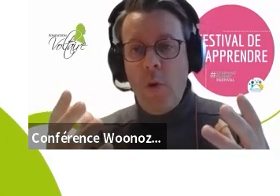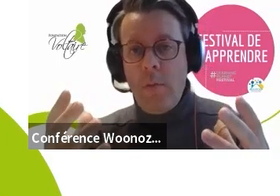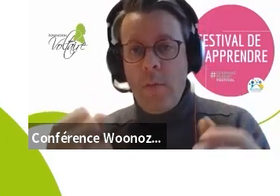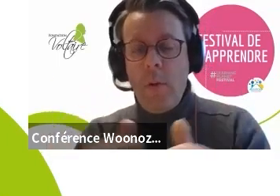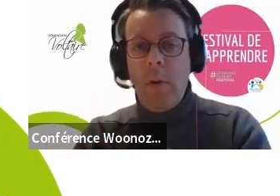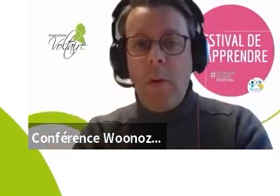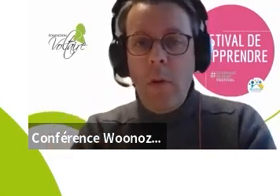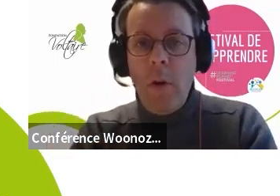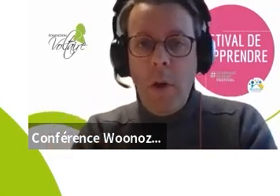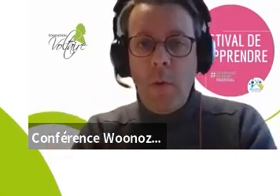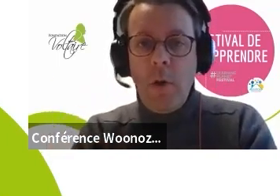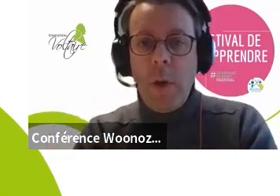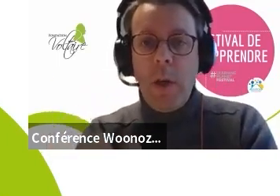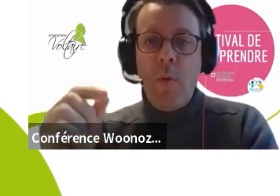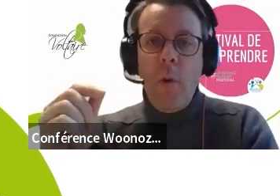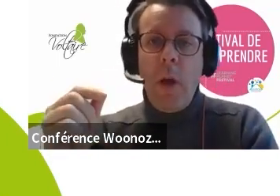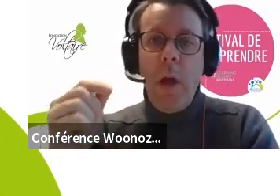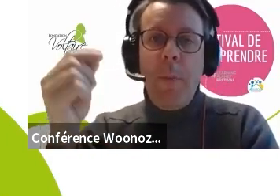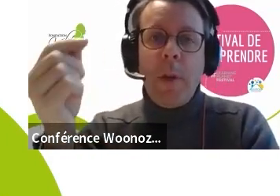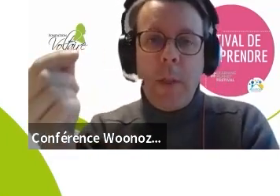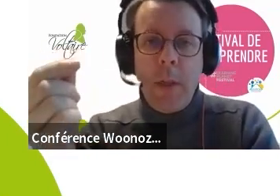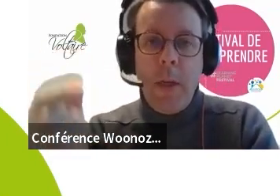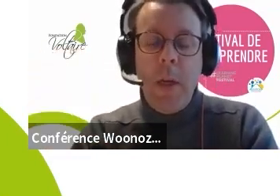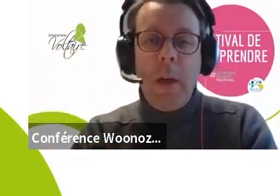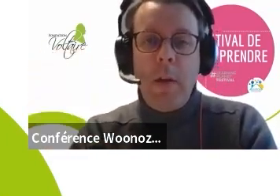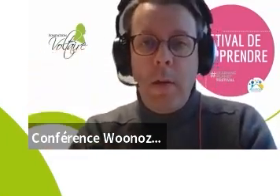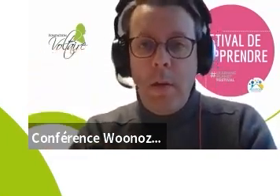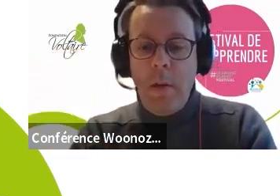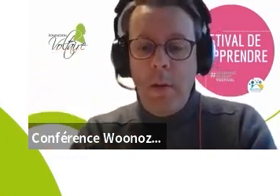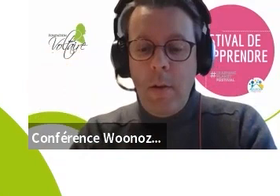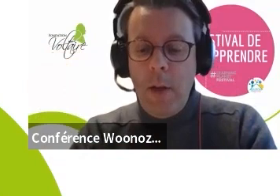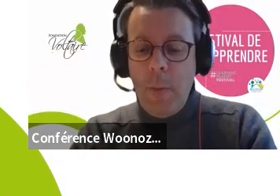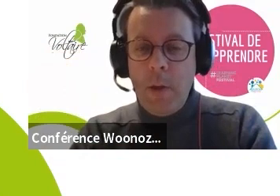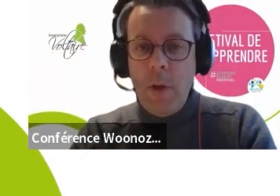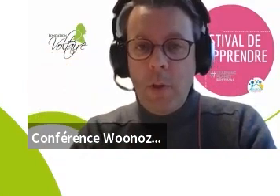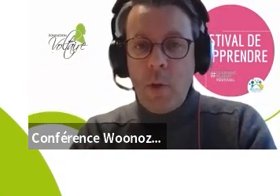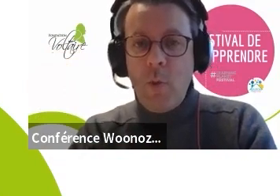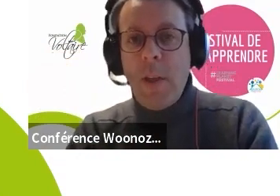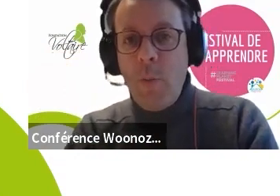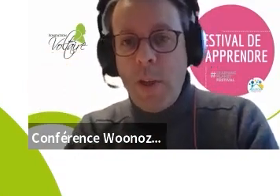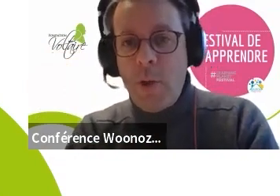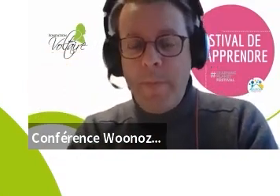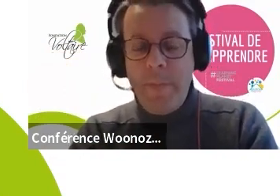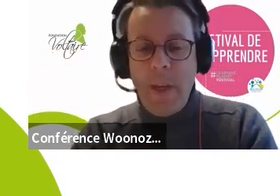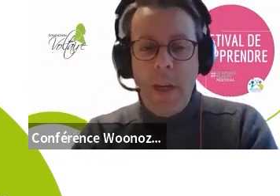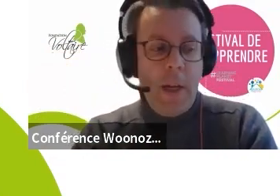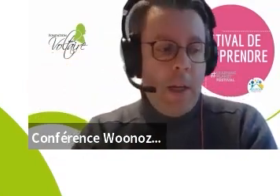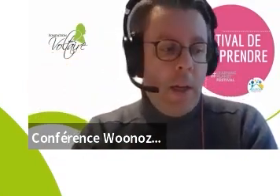un rôle à l'outil numérique pour amorcer et passer de l'intention à un début